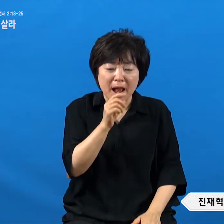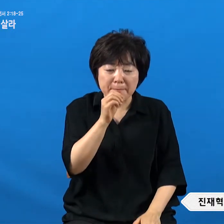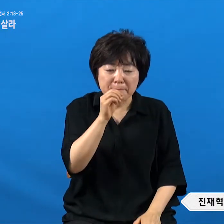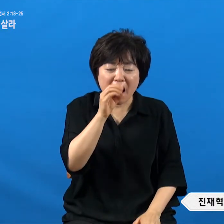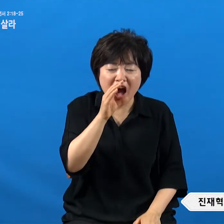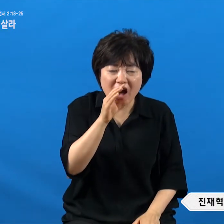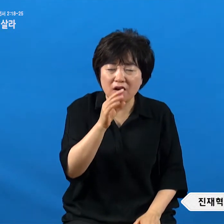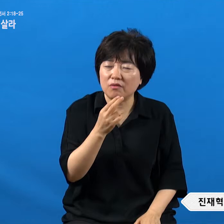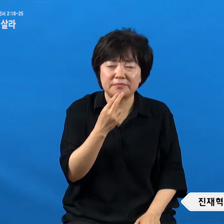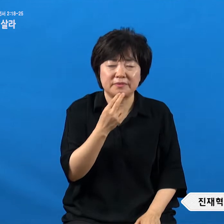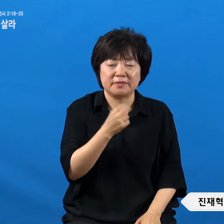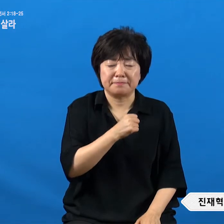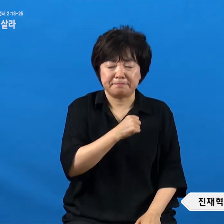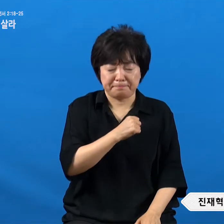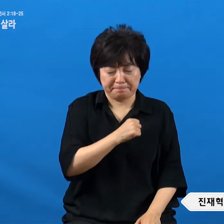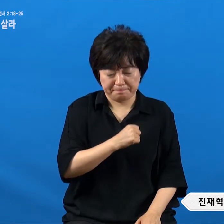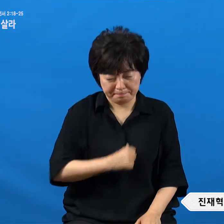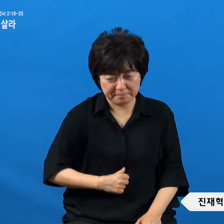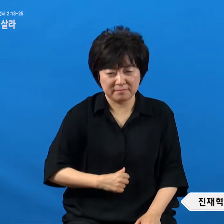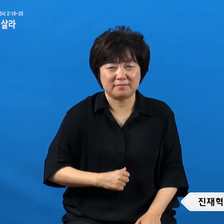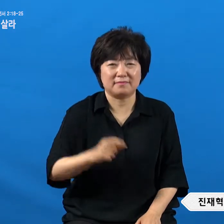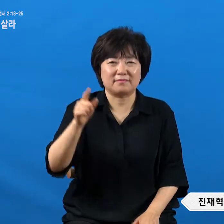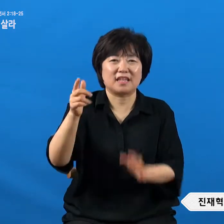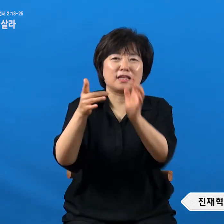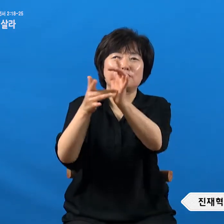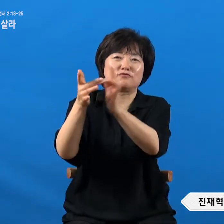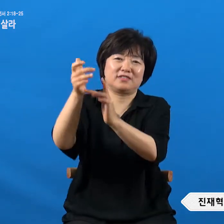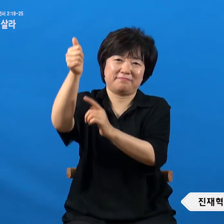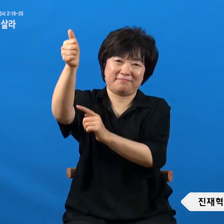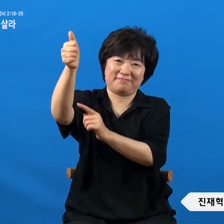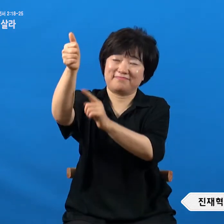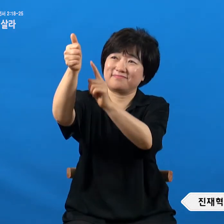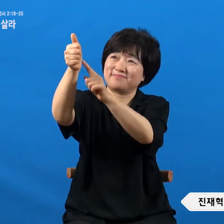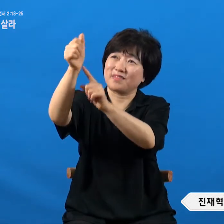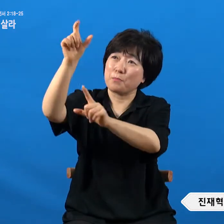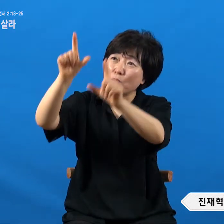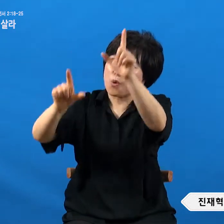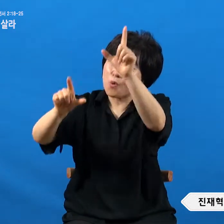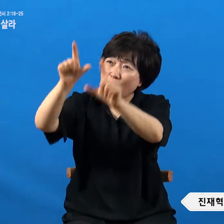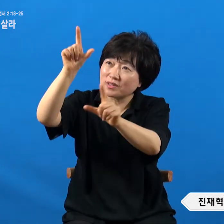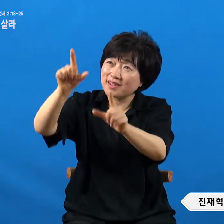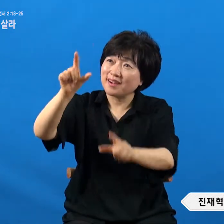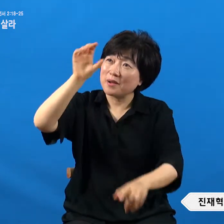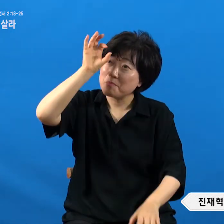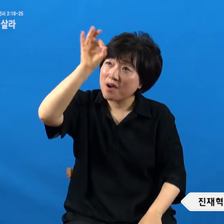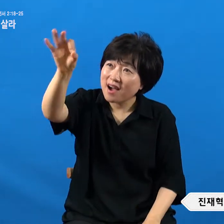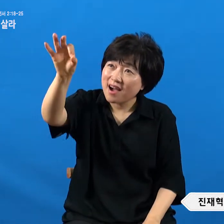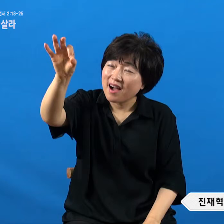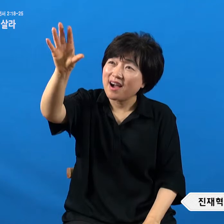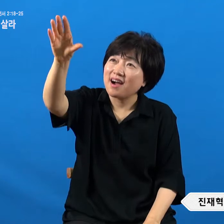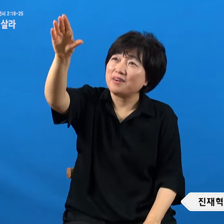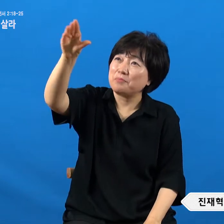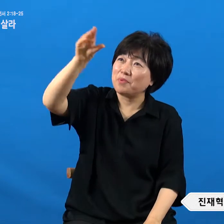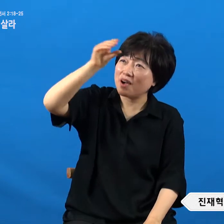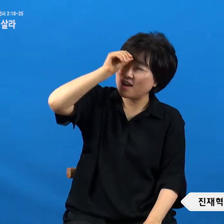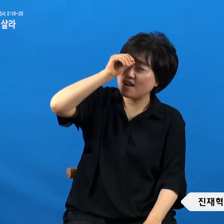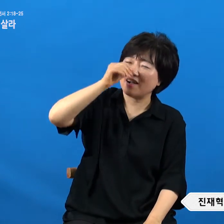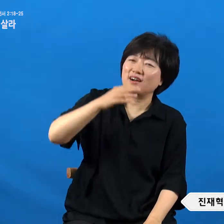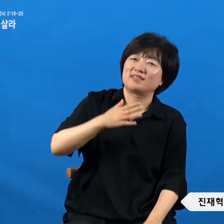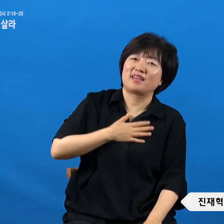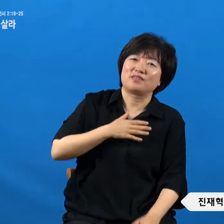성경은 말씀하고 있습니다. 바로 그 본을 쫓아 그 자취를